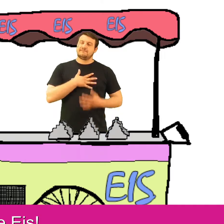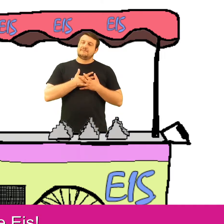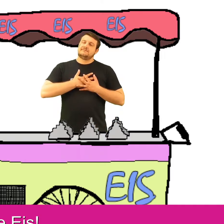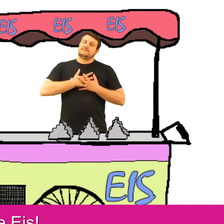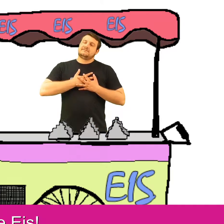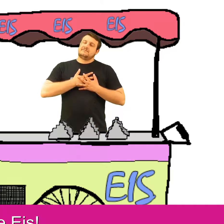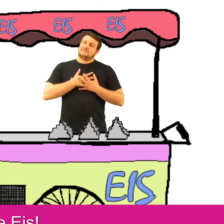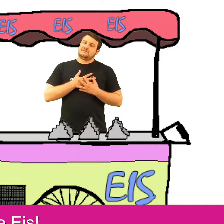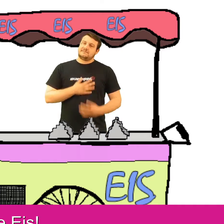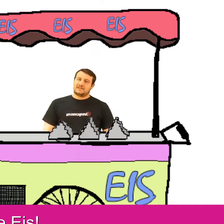Ich liebe Eis.